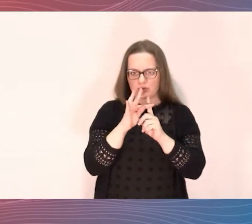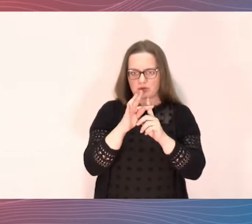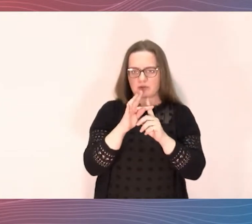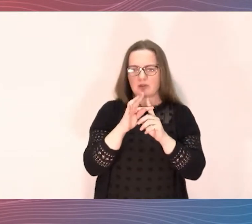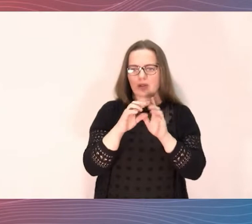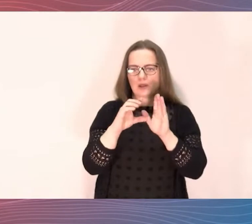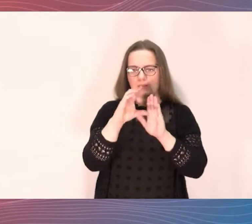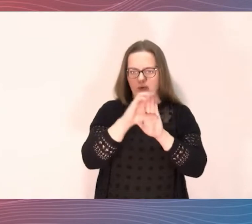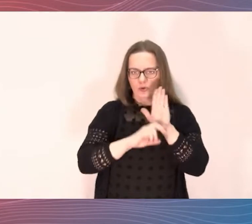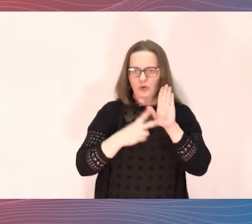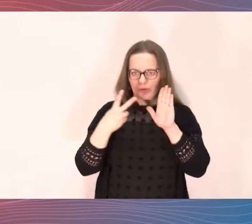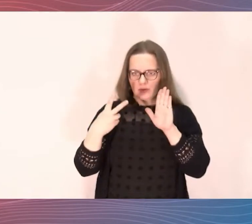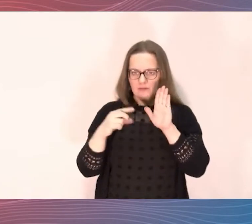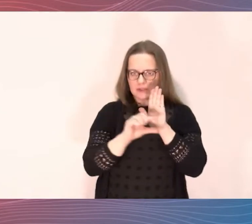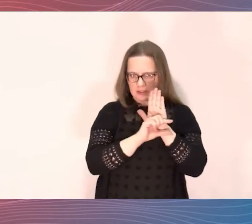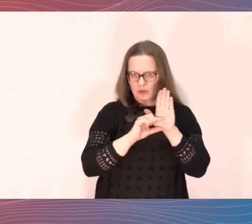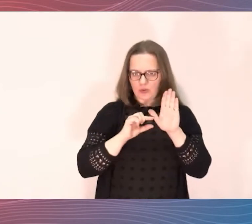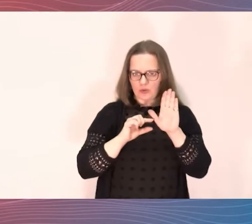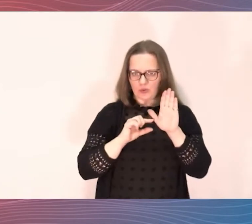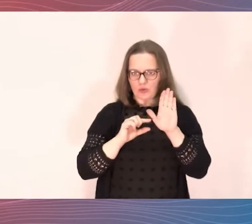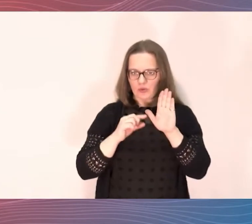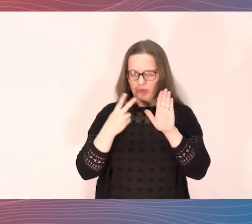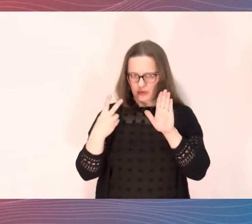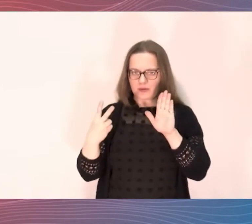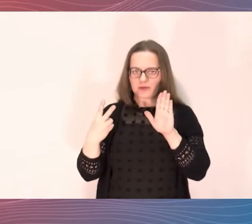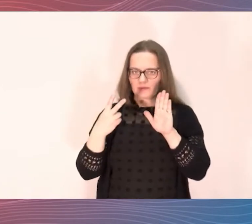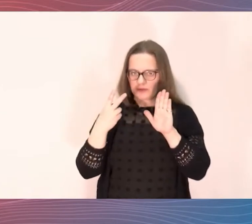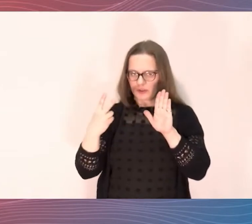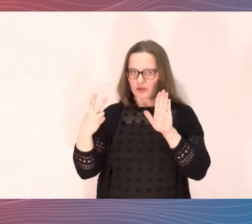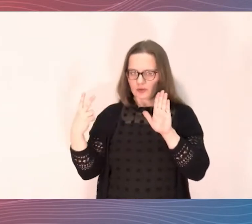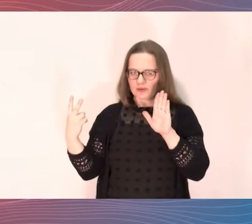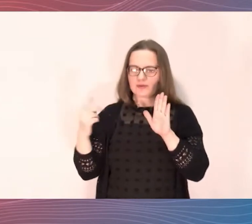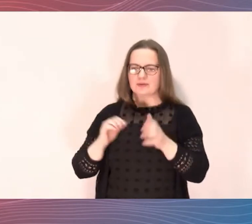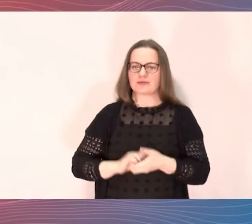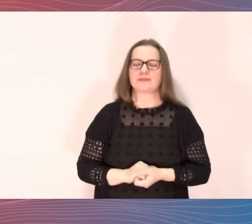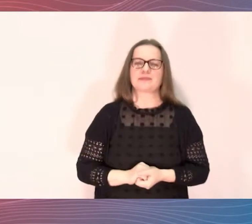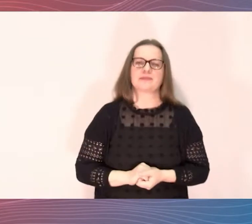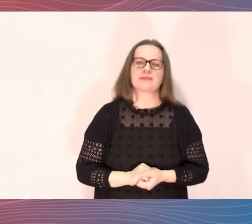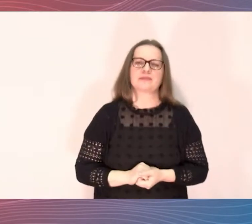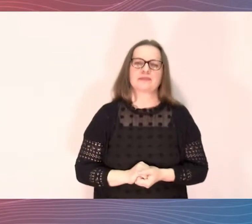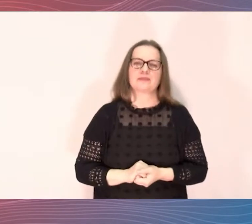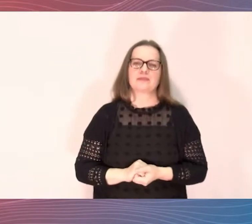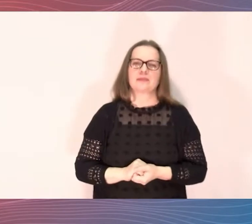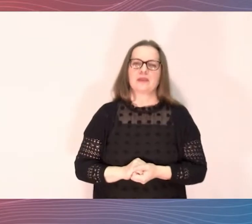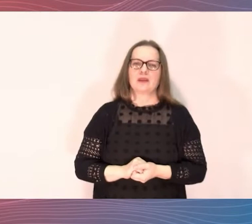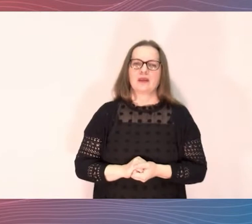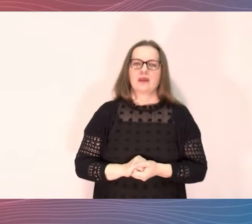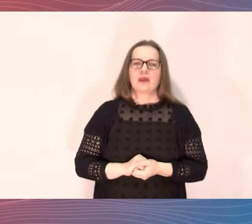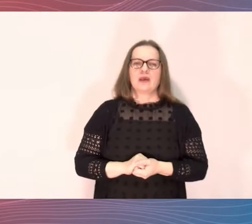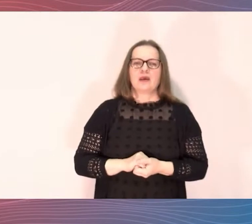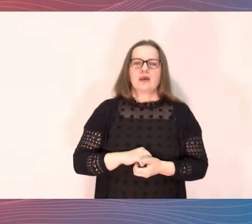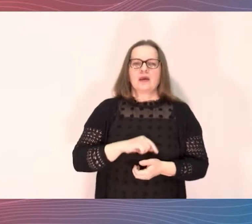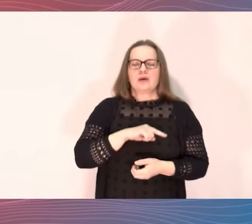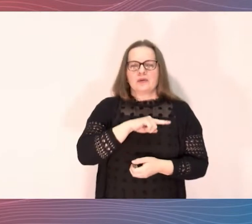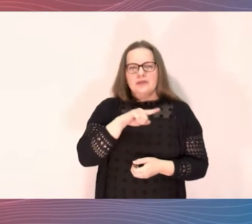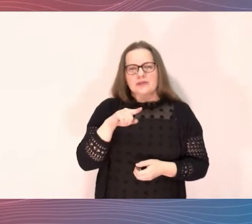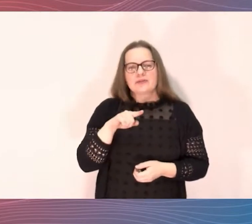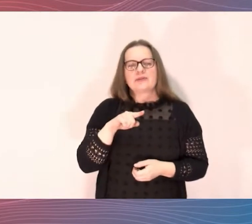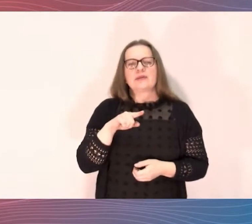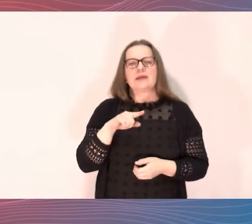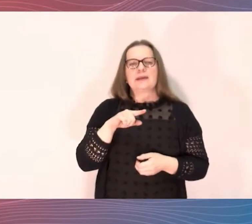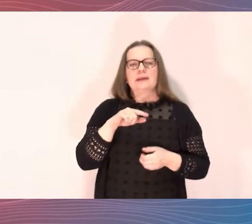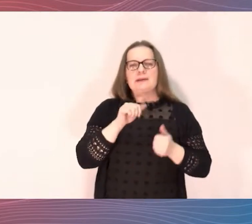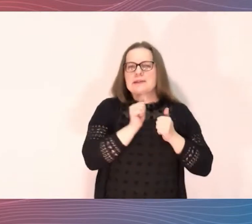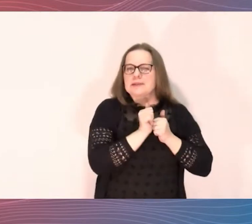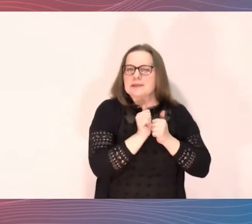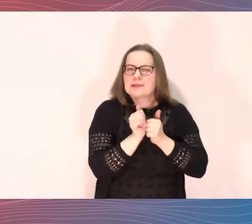Foge outro sim das paixões da mocidade, segue a justiça, a fé, o amor e